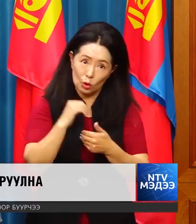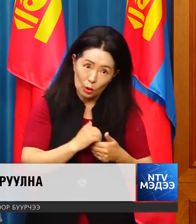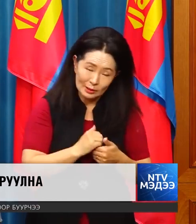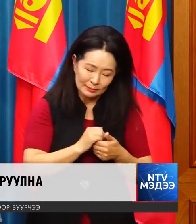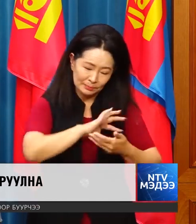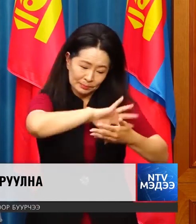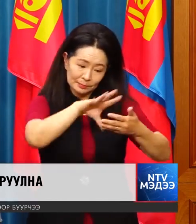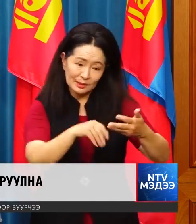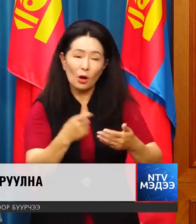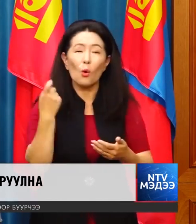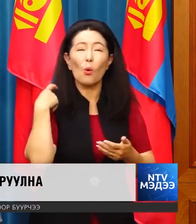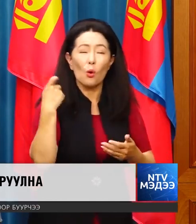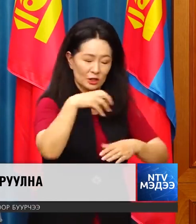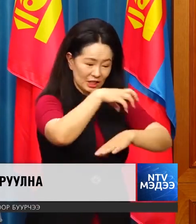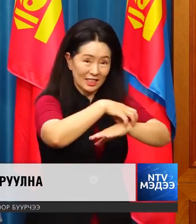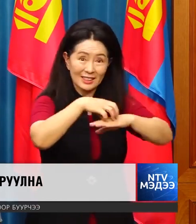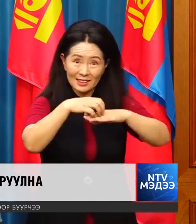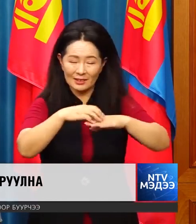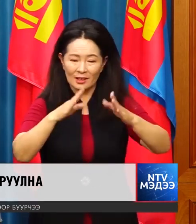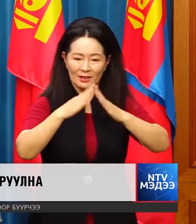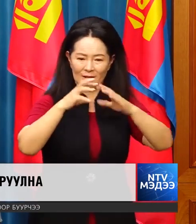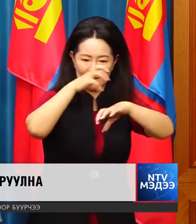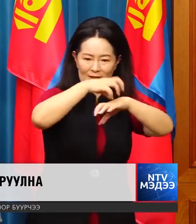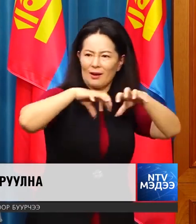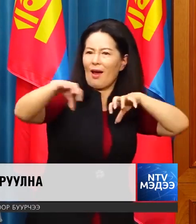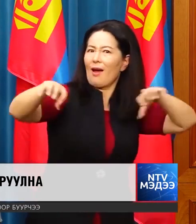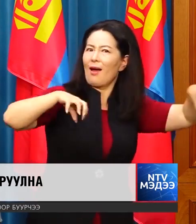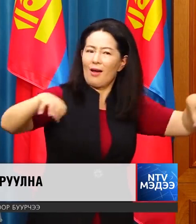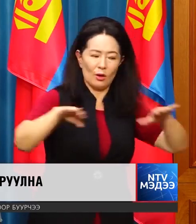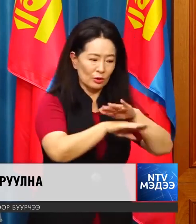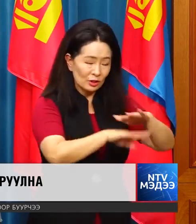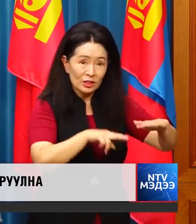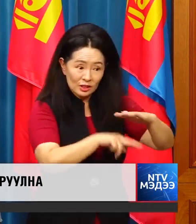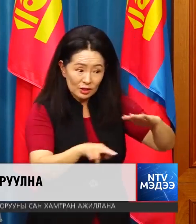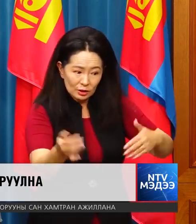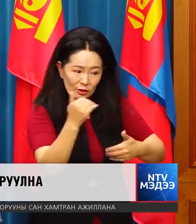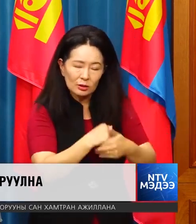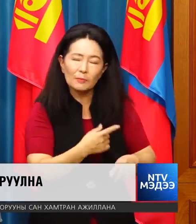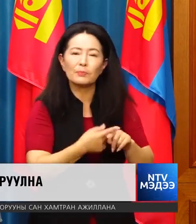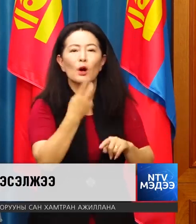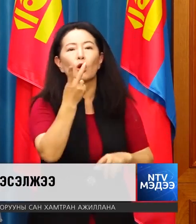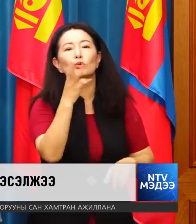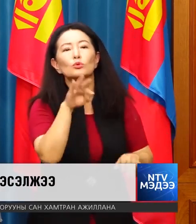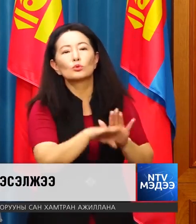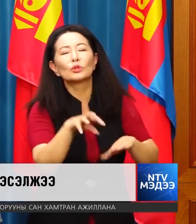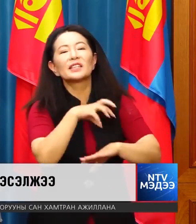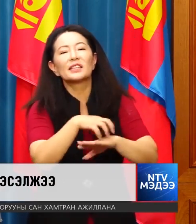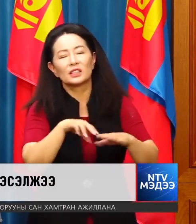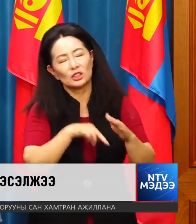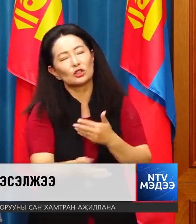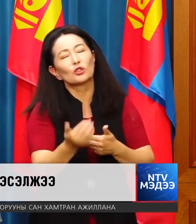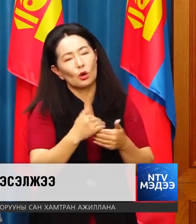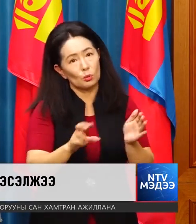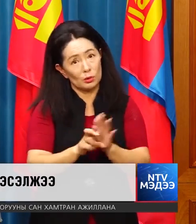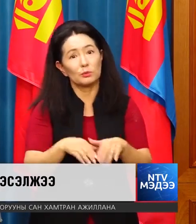ингээд уламжилт гэр цэцэрлэг буюу гэр хороолол дасдагдсан гэр хороолол байгаа хүүхдүүд дээр бид нар 240 хүүхдийг гэр цэцэрлэгээр одоо хамруулах юм боломжууд